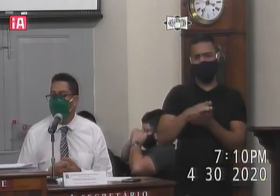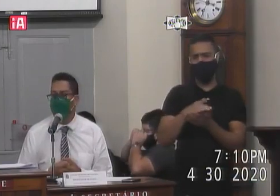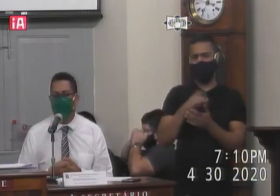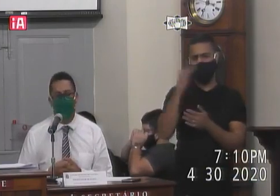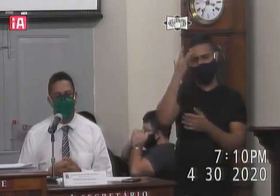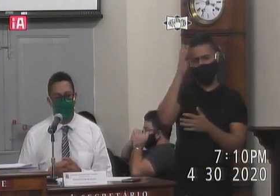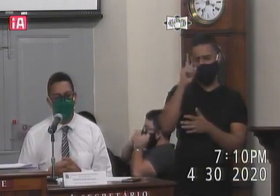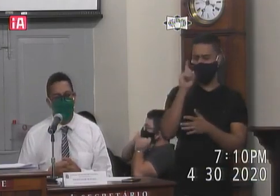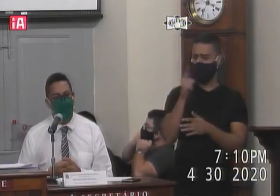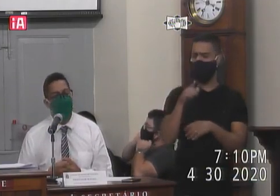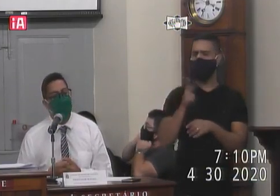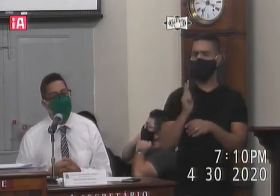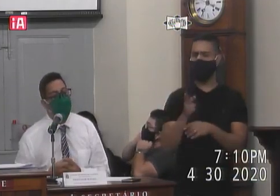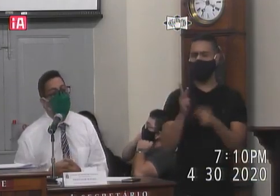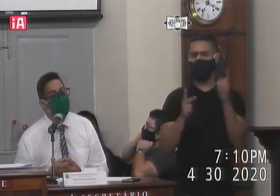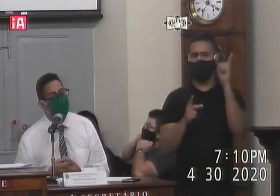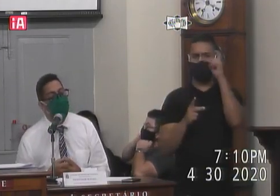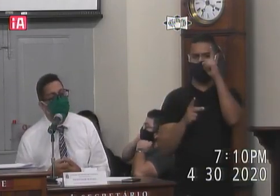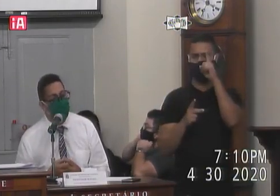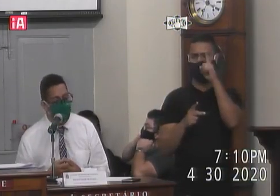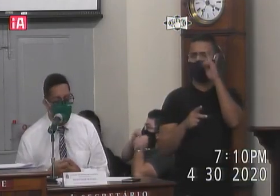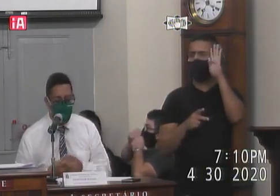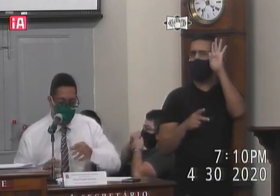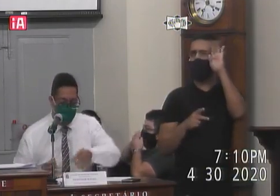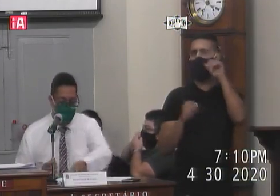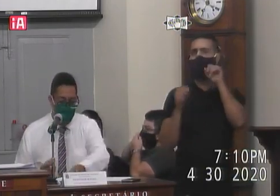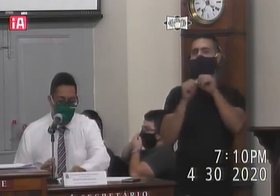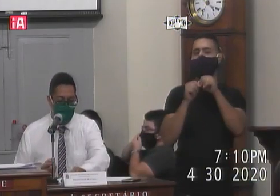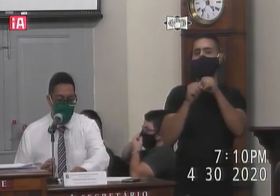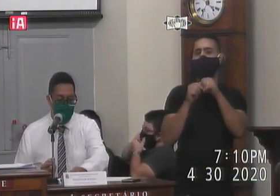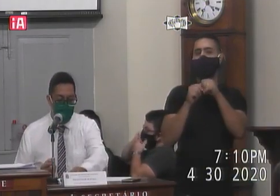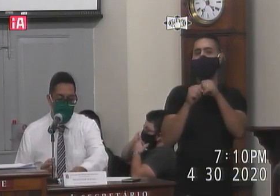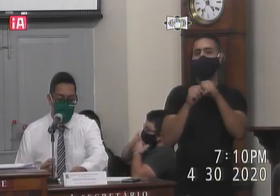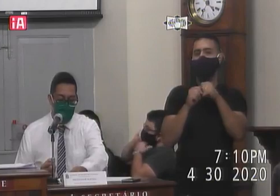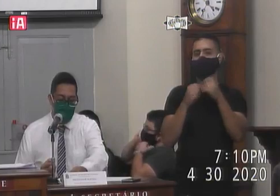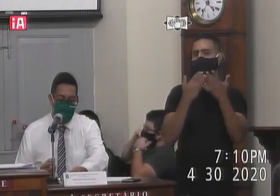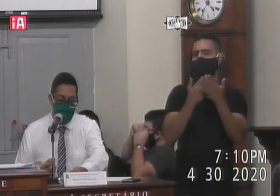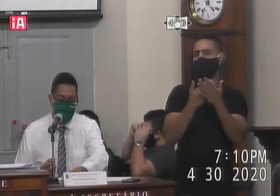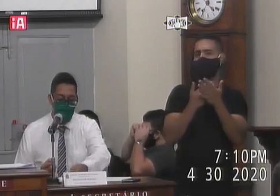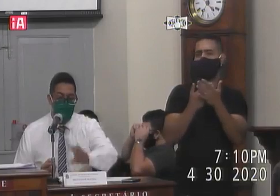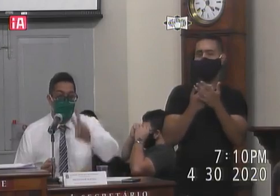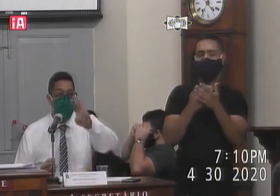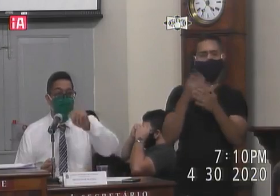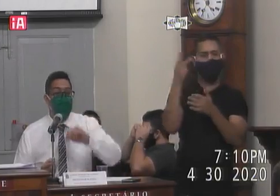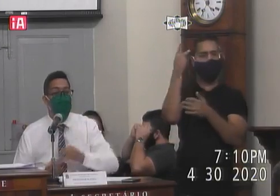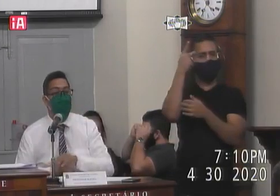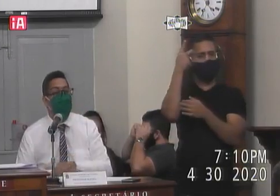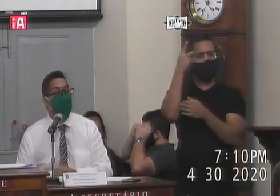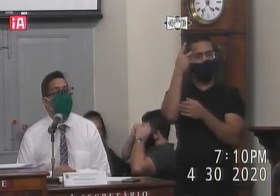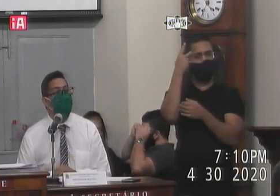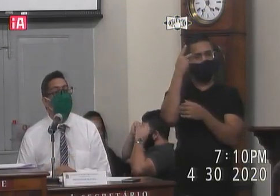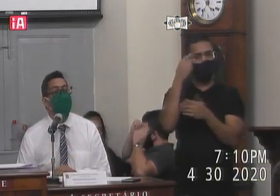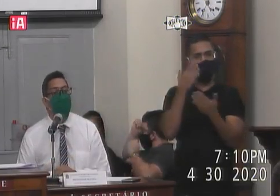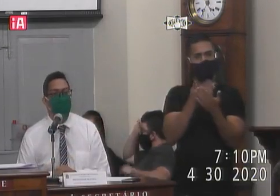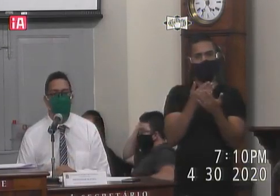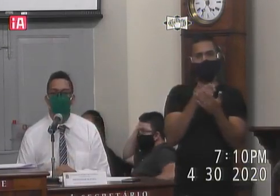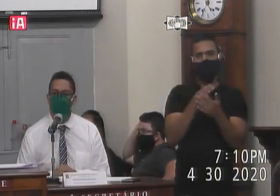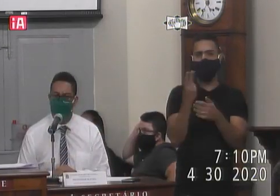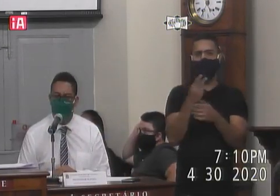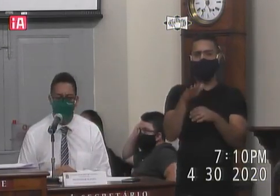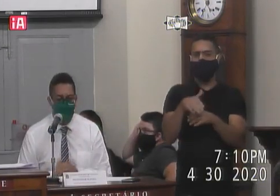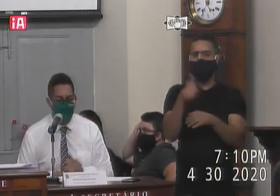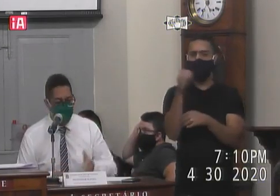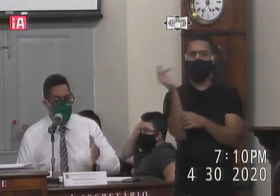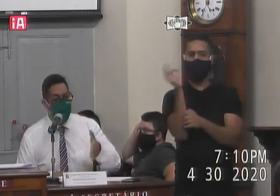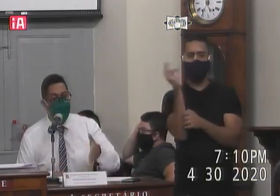Eu lembro, Celcinho, quando eu fiz o meu mestrado em São Paulo, e eu tenho 2 minutos, estudei nas 2 melhores universidades desse